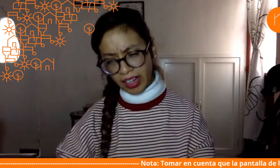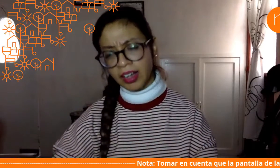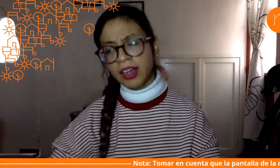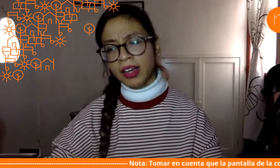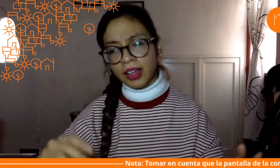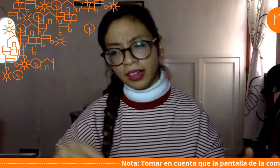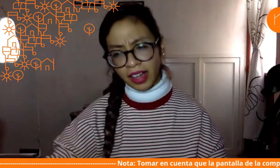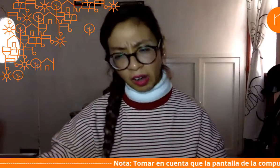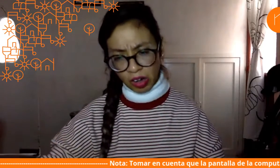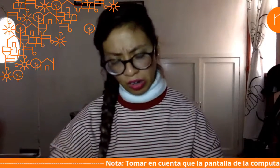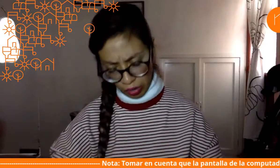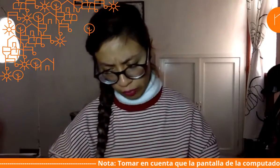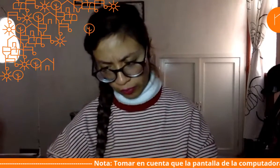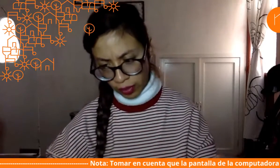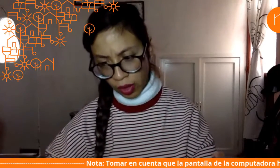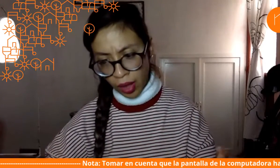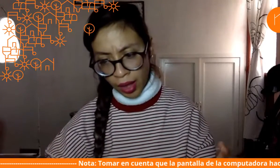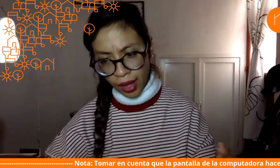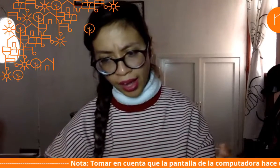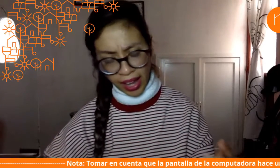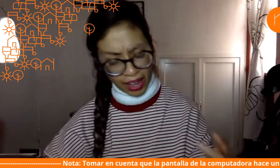café de color.